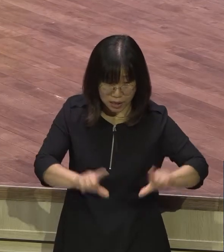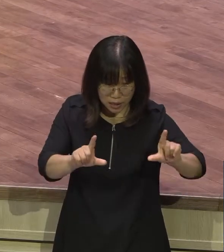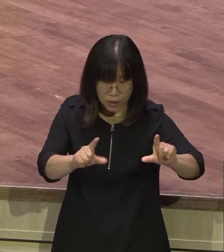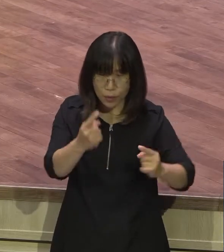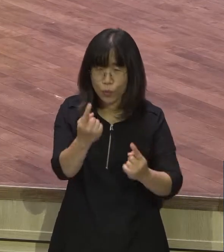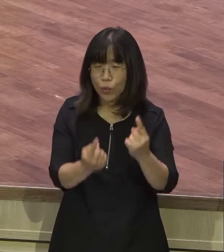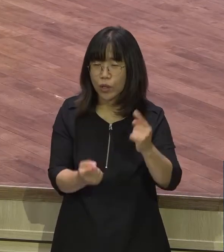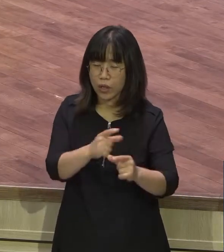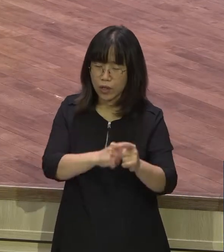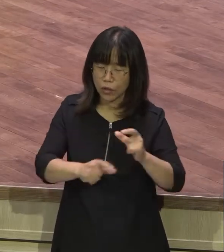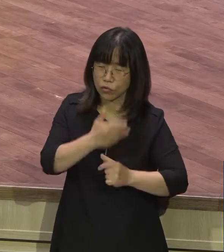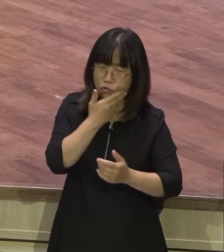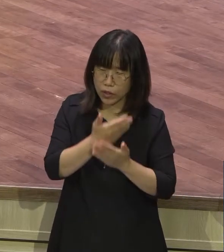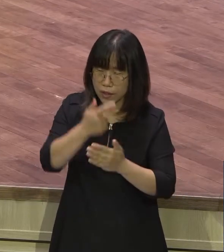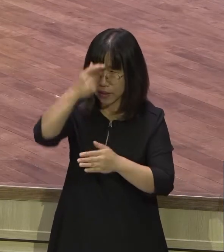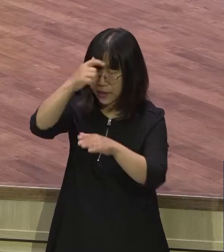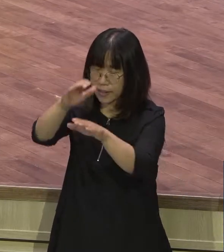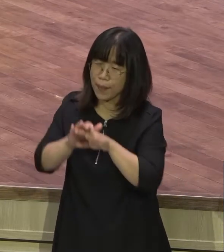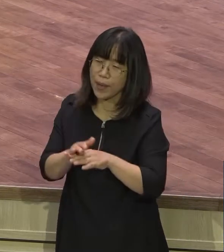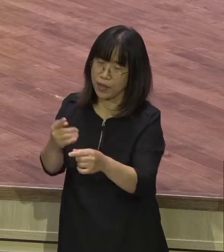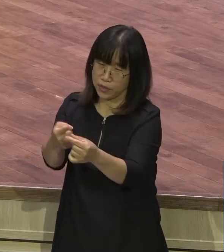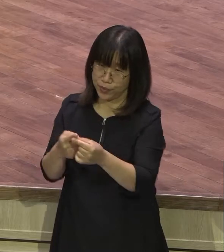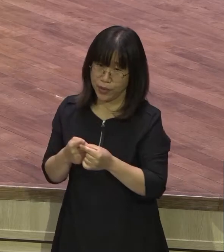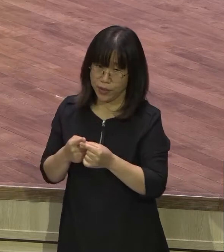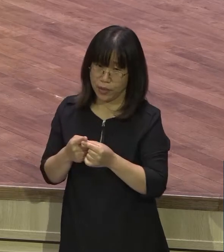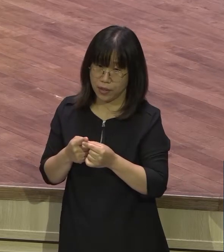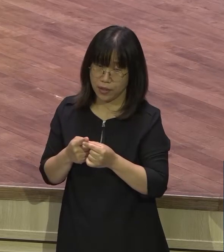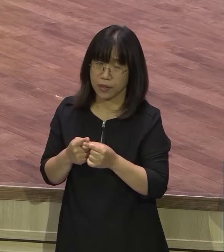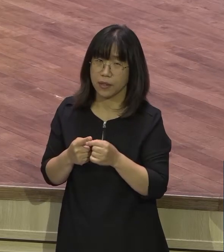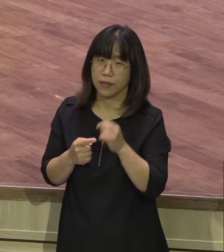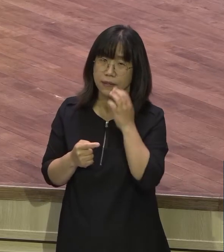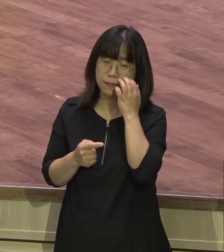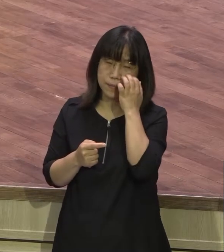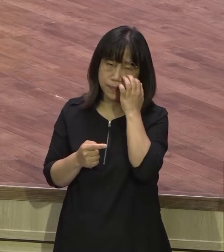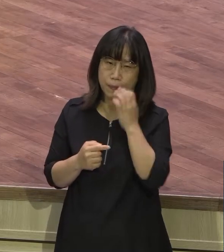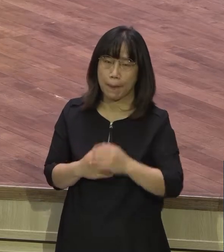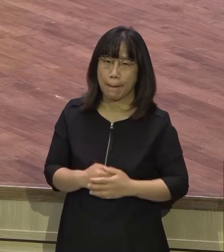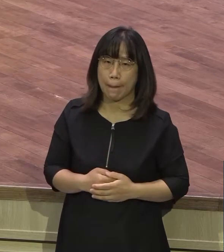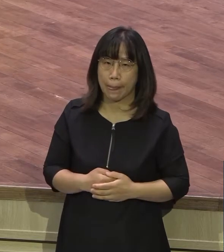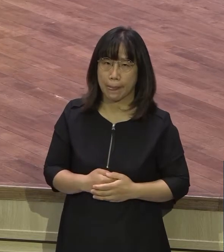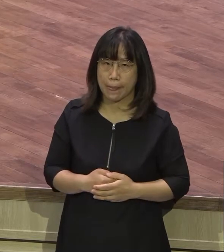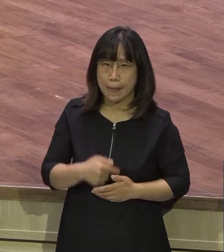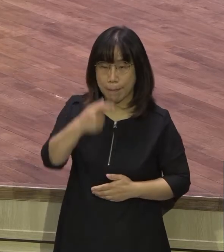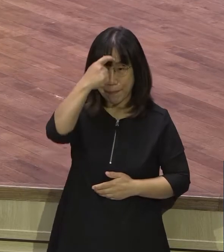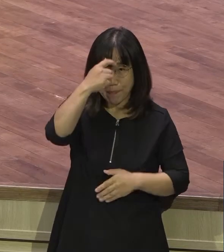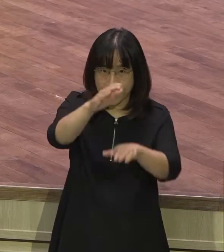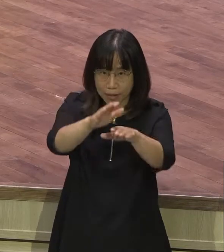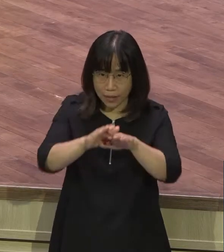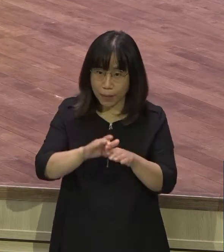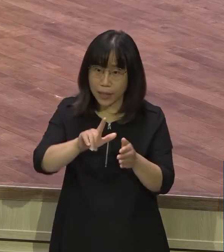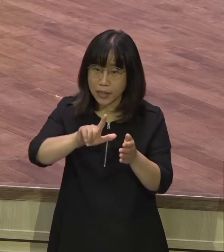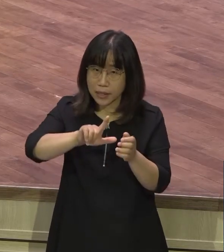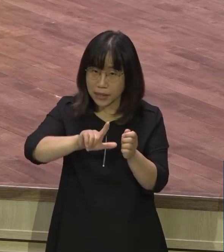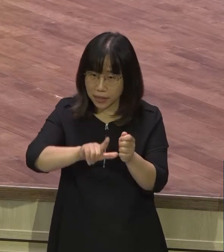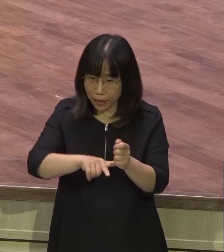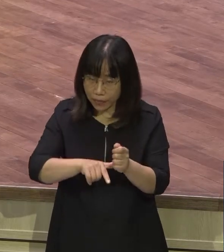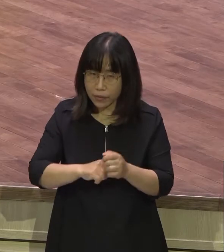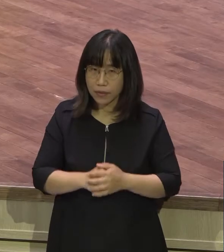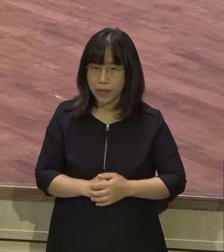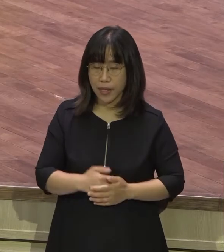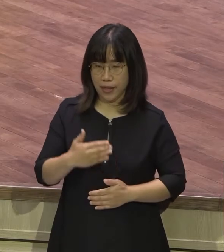중요한 것은 예배를 우선순위해라. 예배 최우선순위. 예배 시간은 제가 이렇게